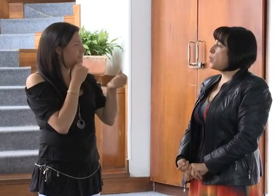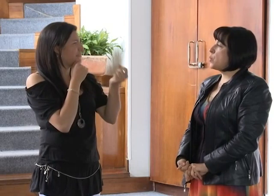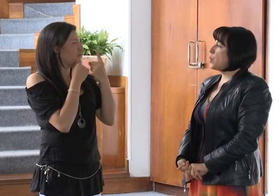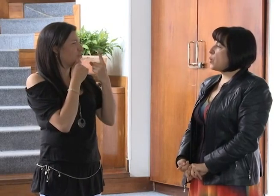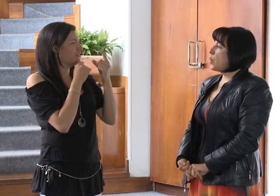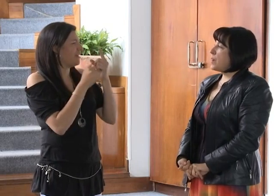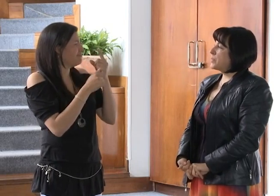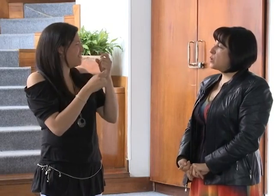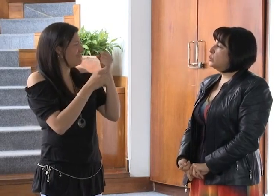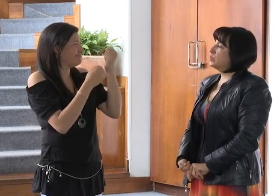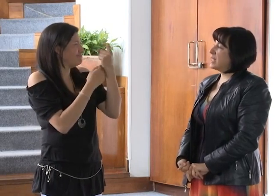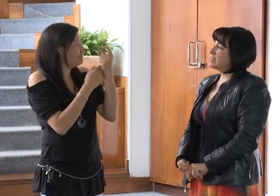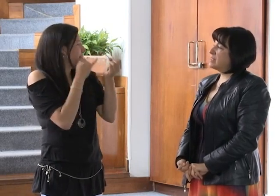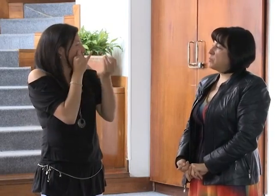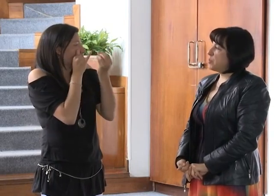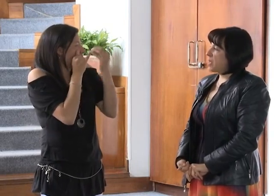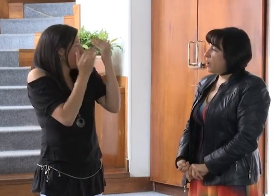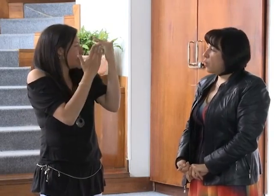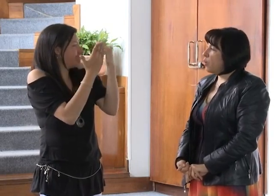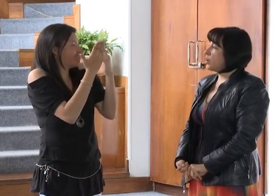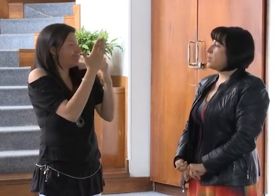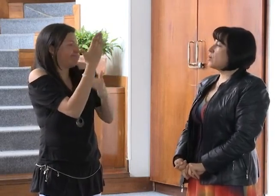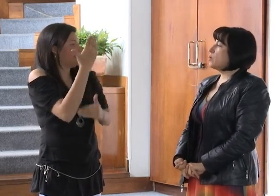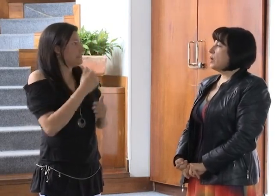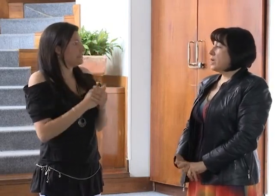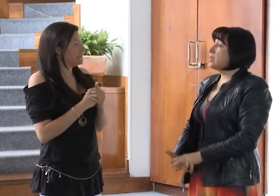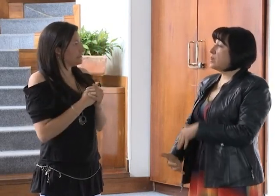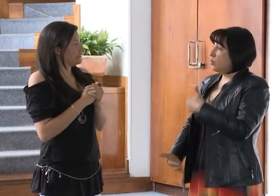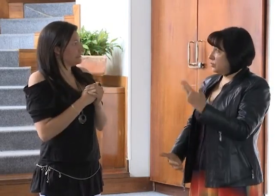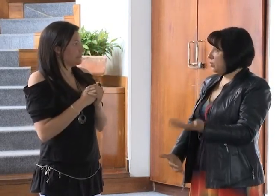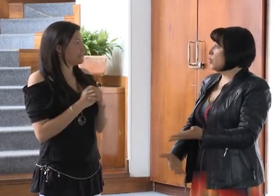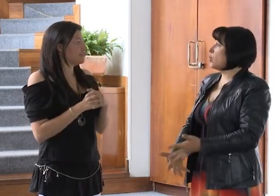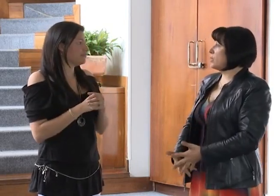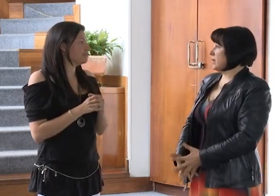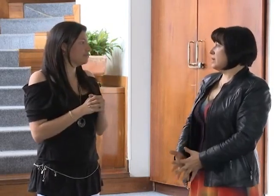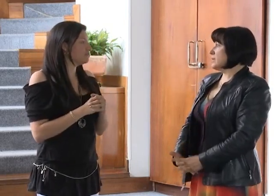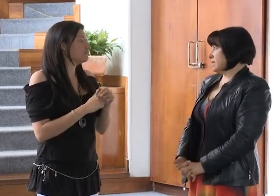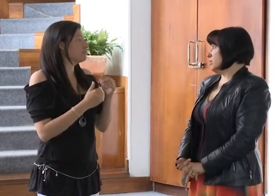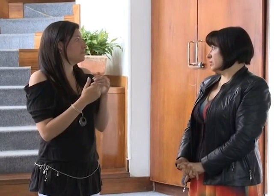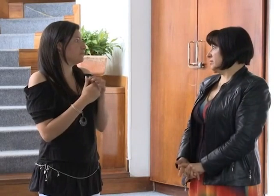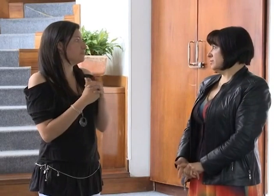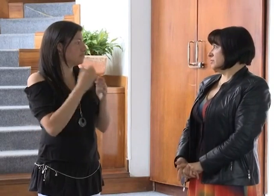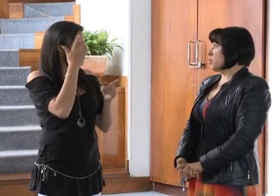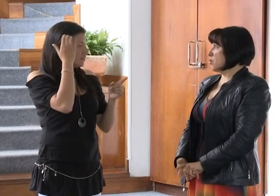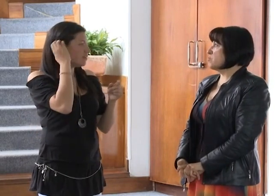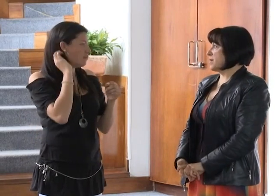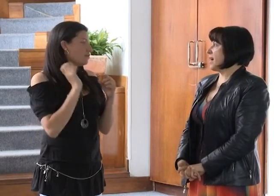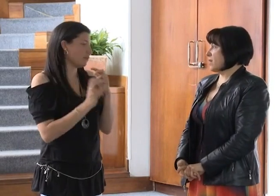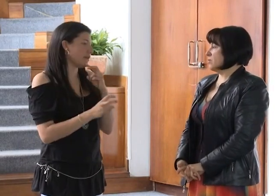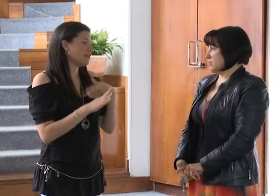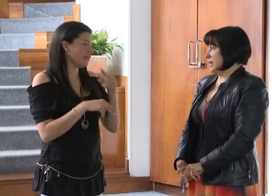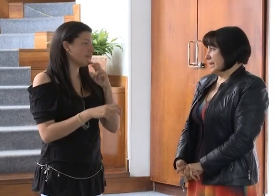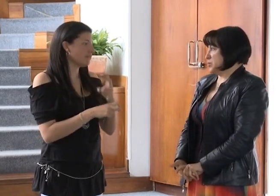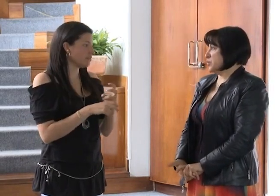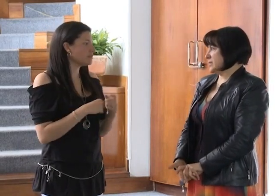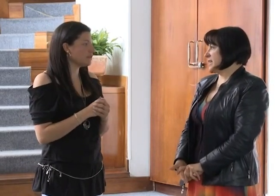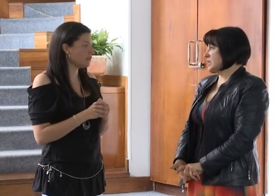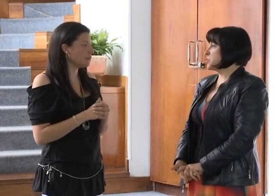hubo preguntas de tipo pedagógico y de otro orden que hicieron un poco complicado el que yo pudiese